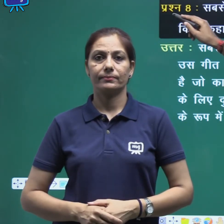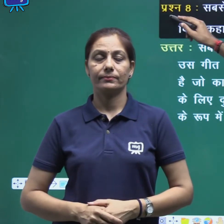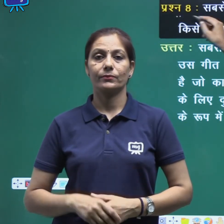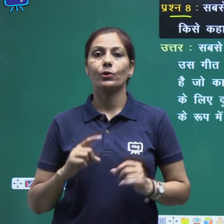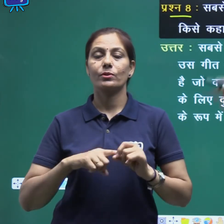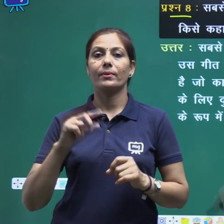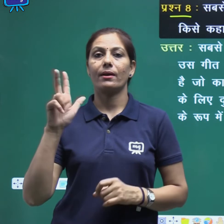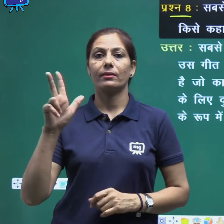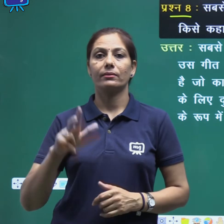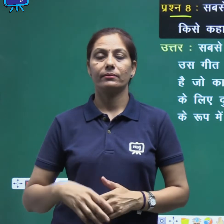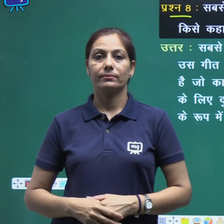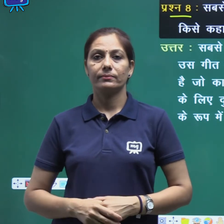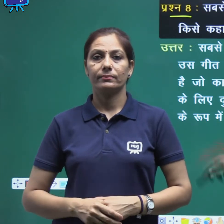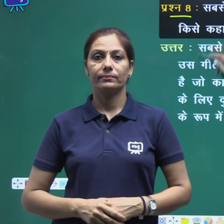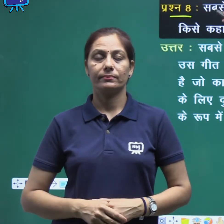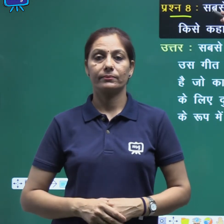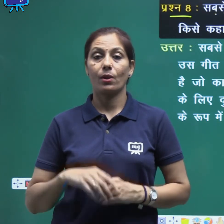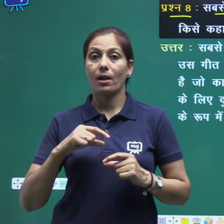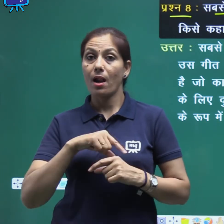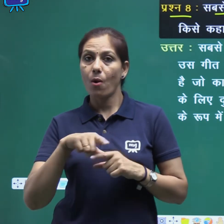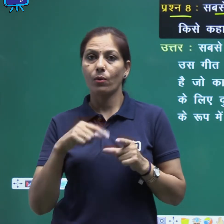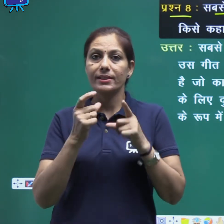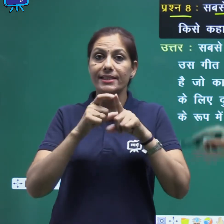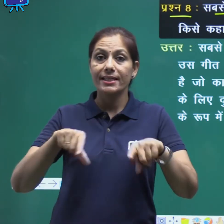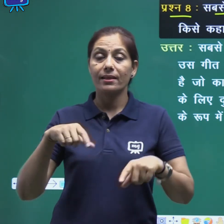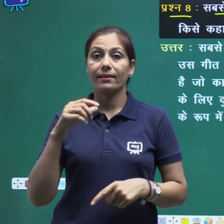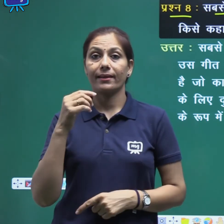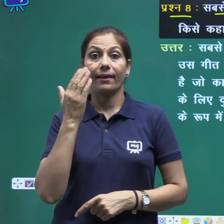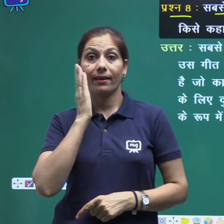प्रश्न 8, सबसे खतरनाक गीत